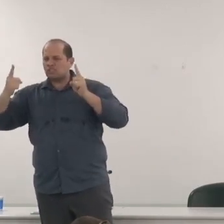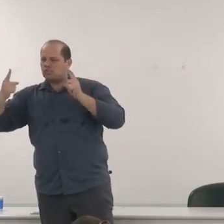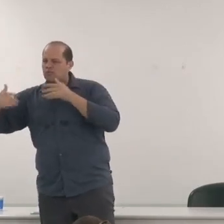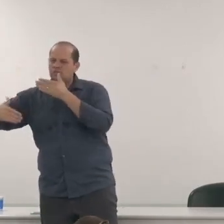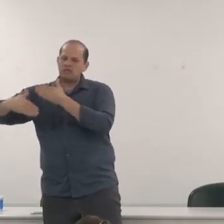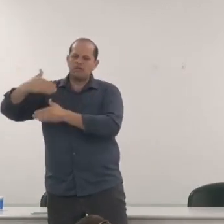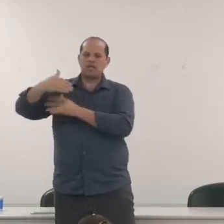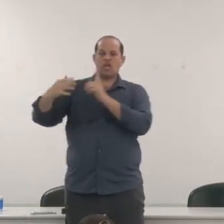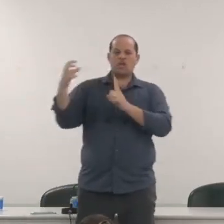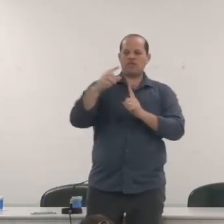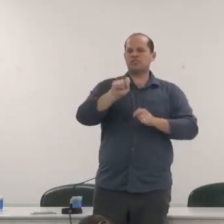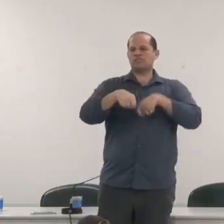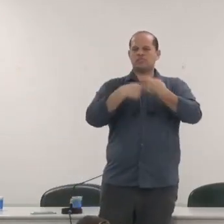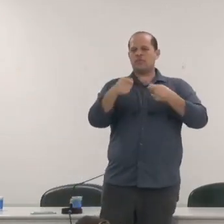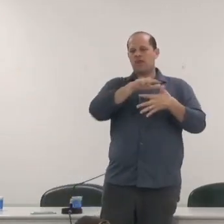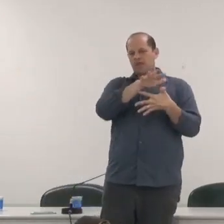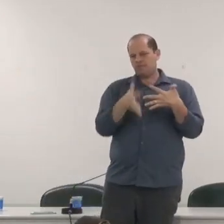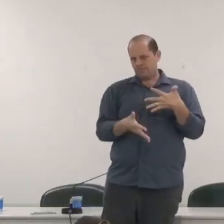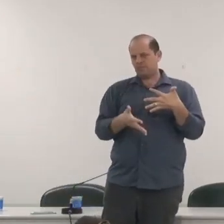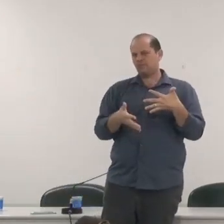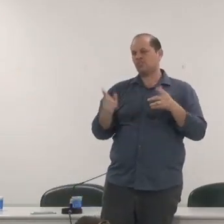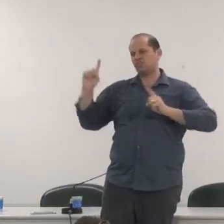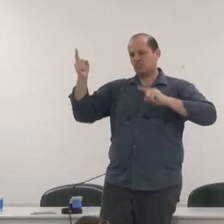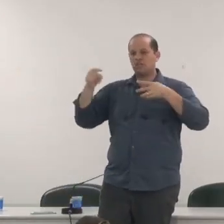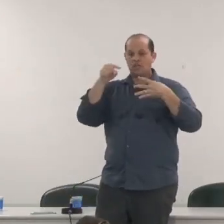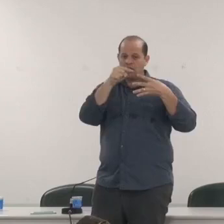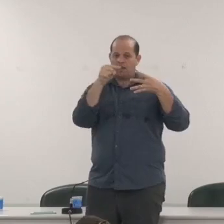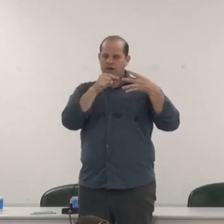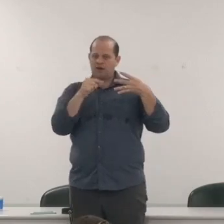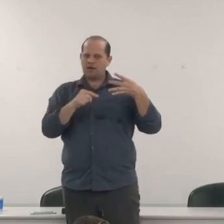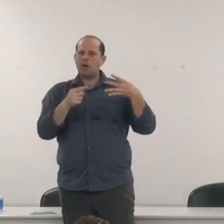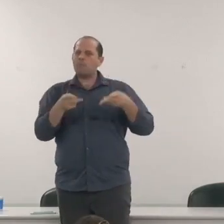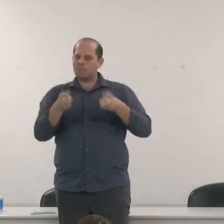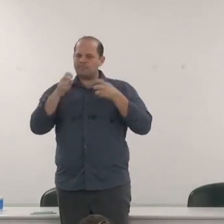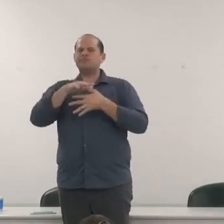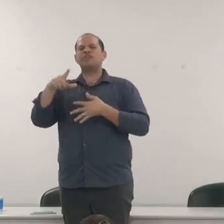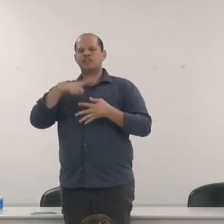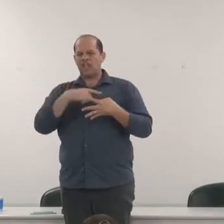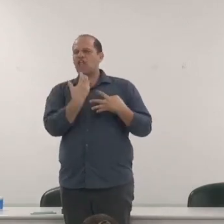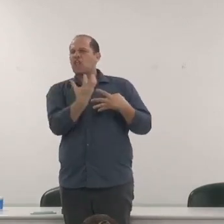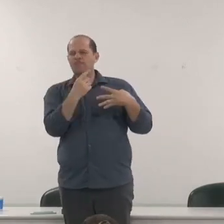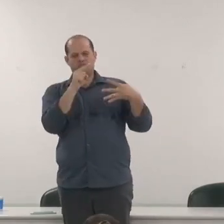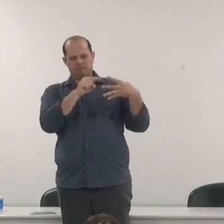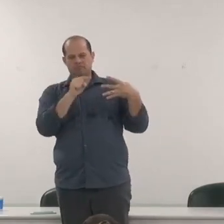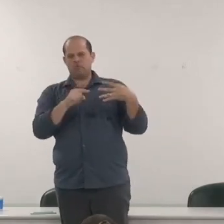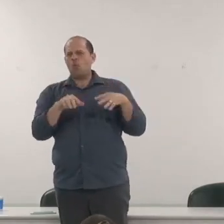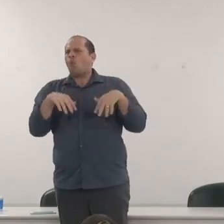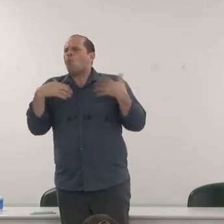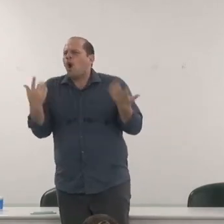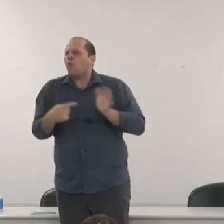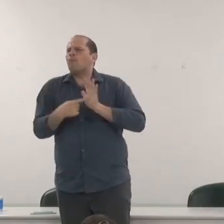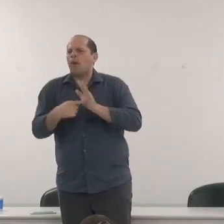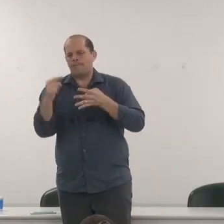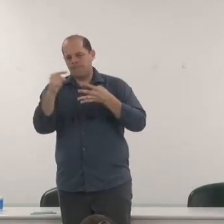Segala vai falar da influência de gestualidades, ou gestos, na Libras.